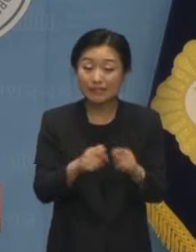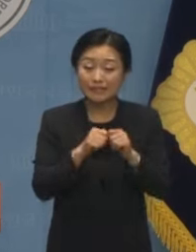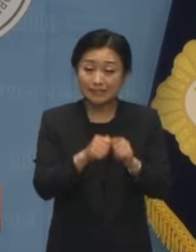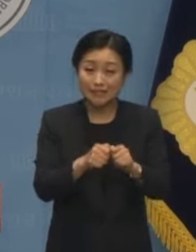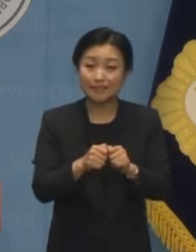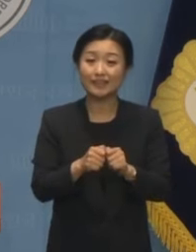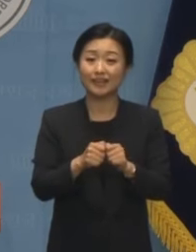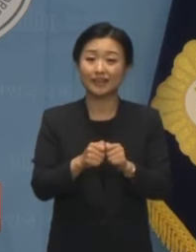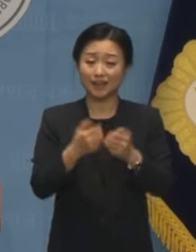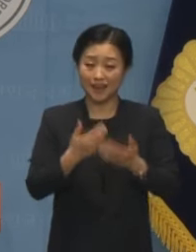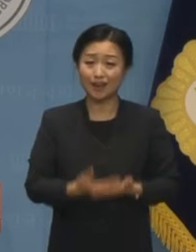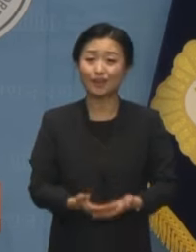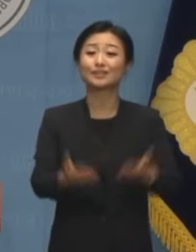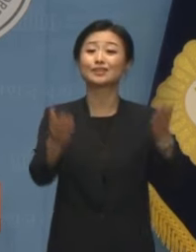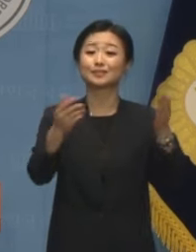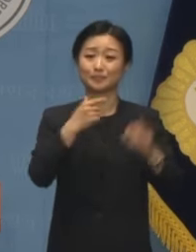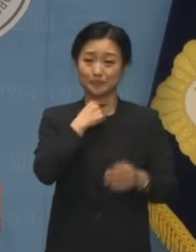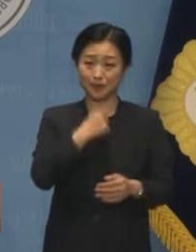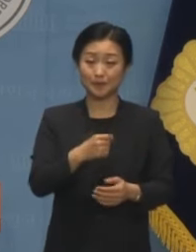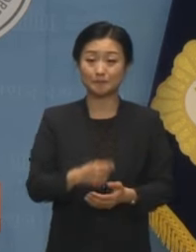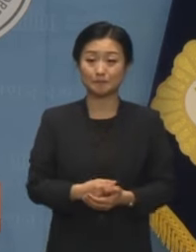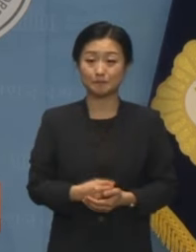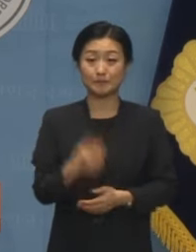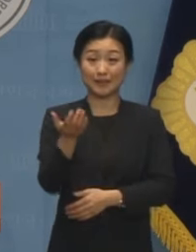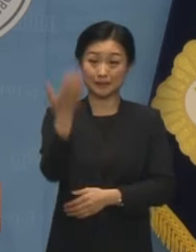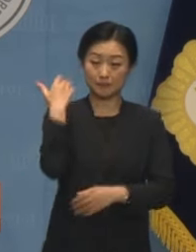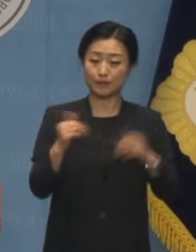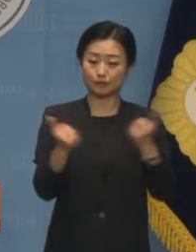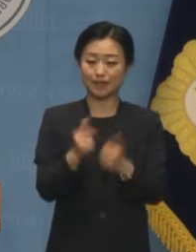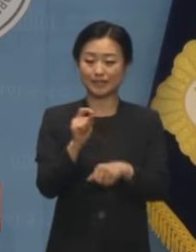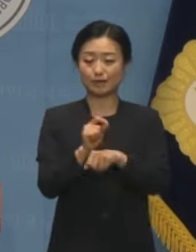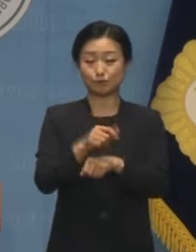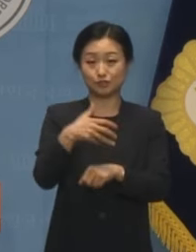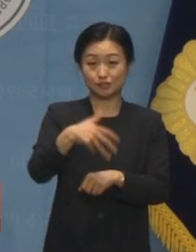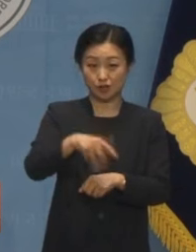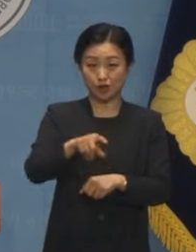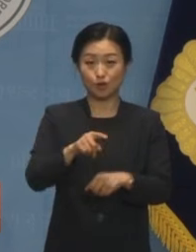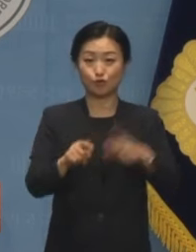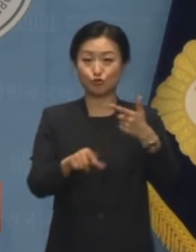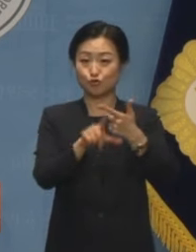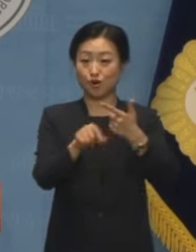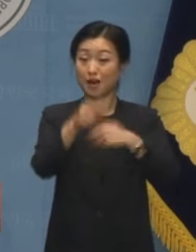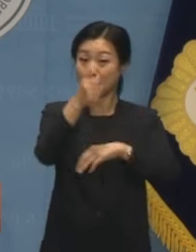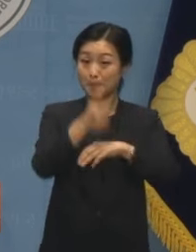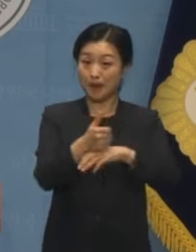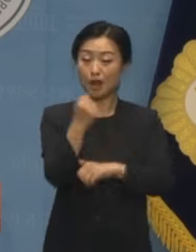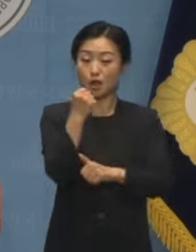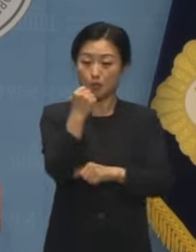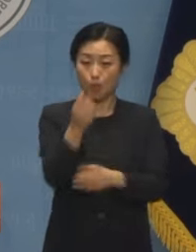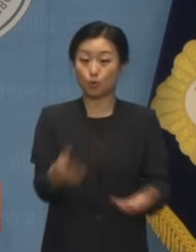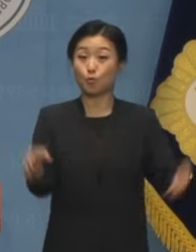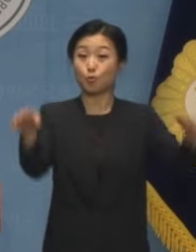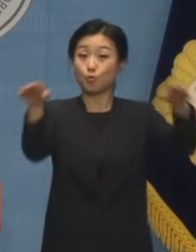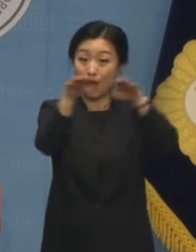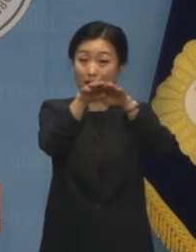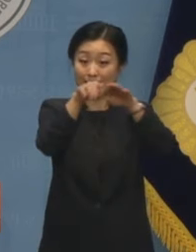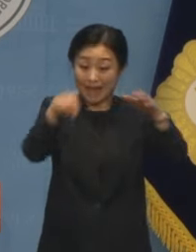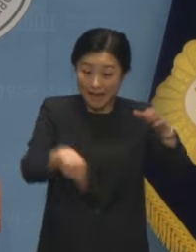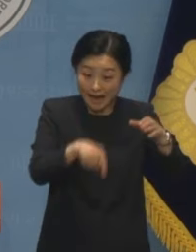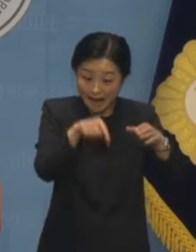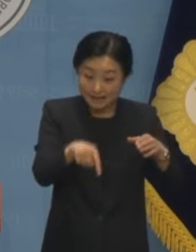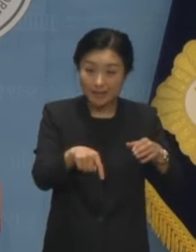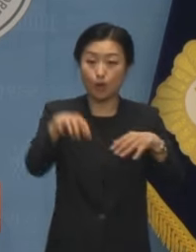소상히 알려야겠습니다. 국회 사무처는 지난 6월 말 국회 본관